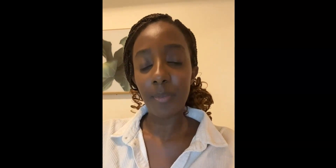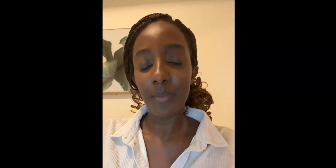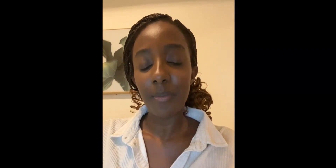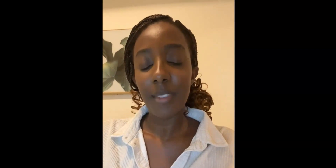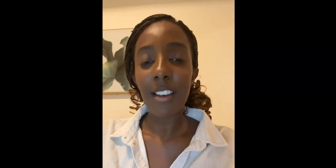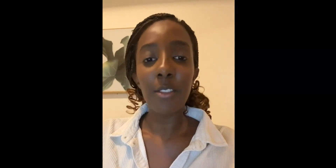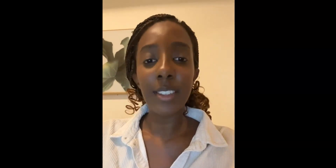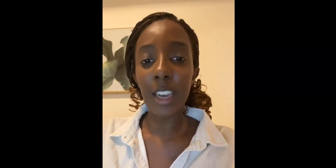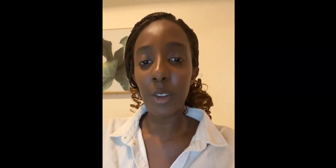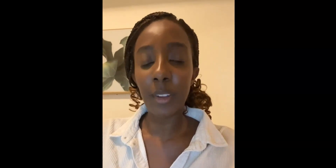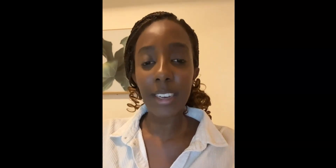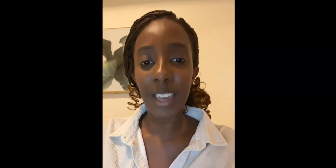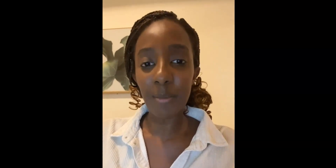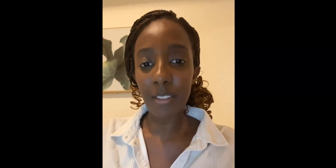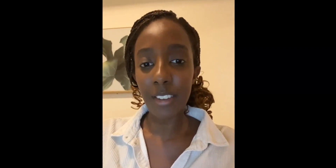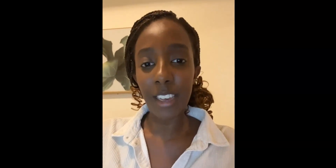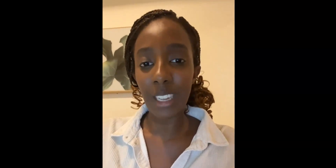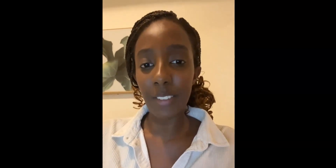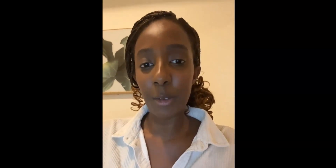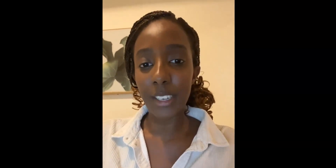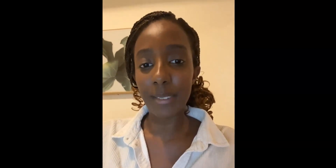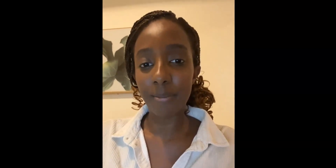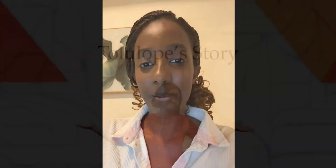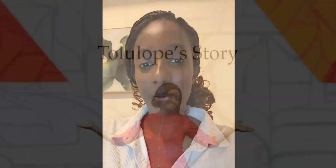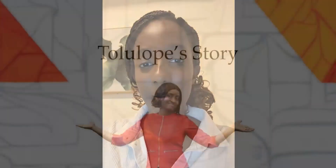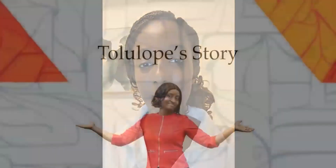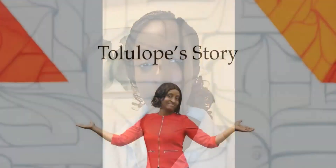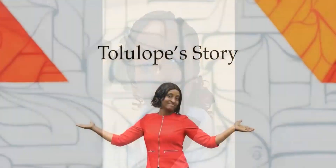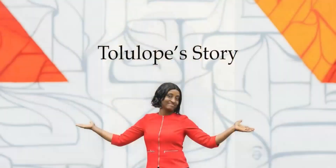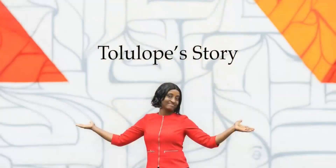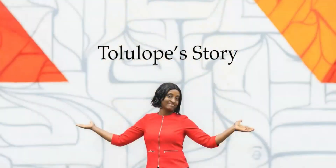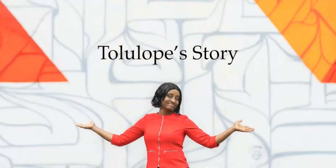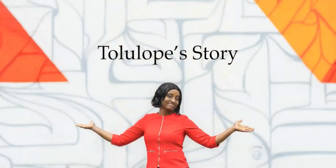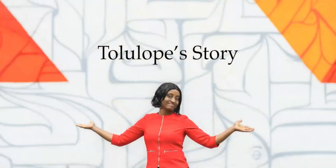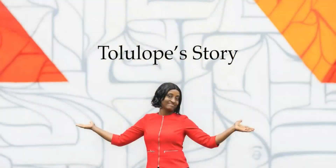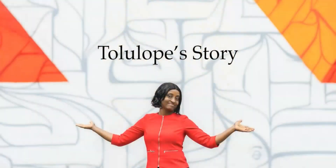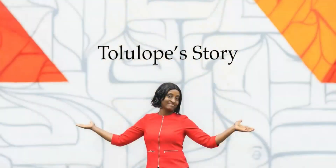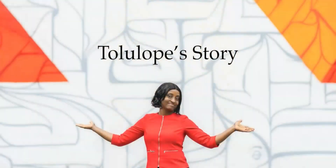genre. Voici un autre exemple de vie que vous avez touché.